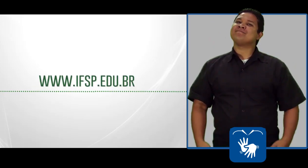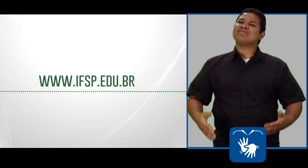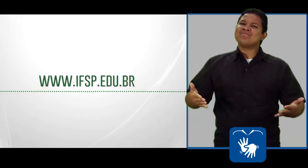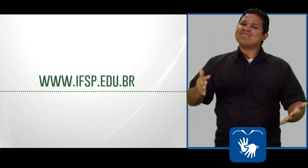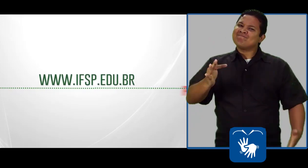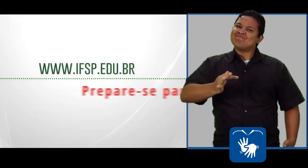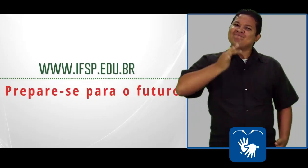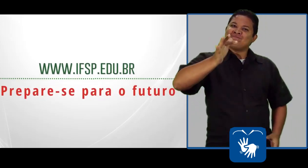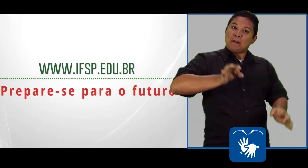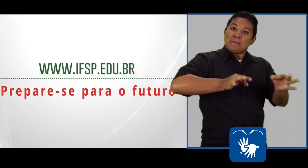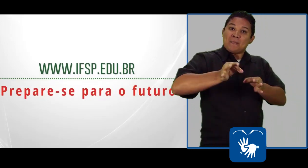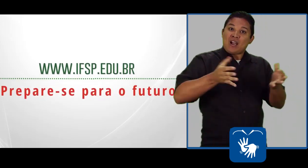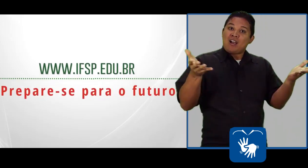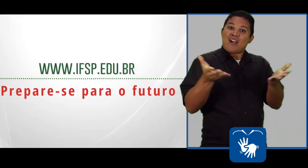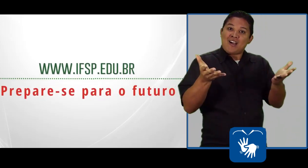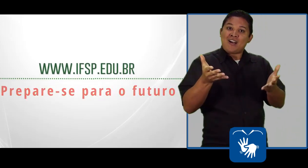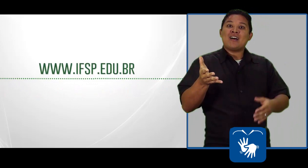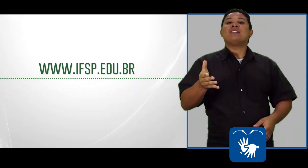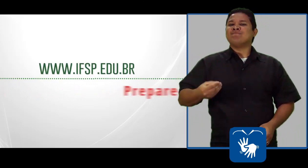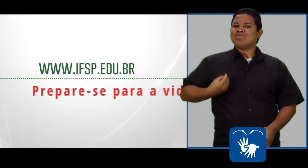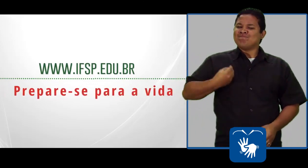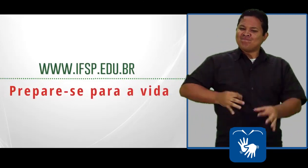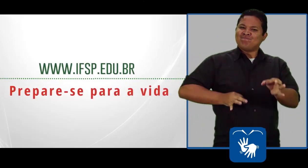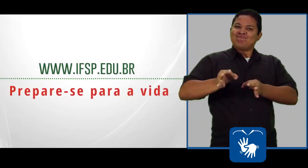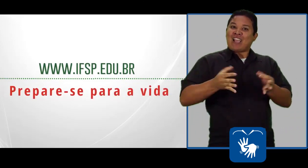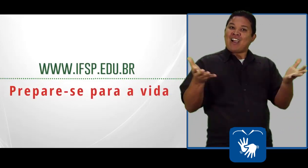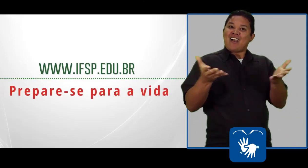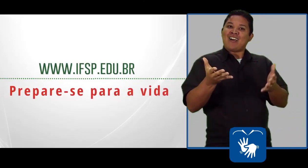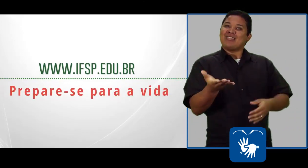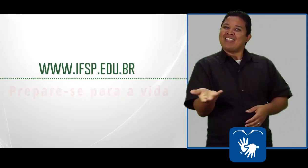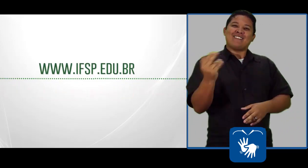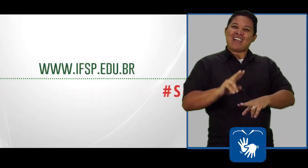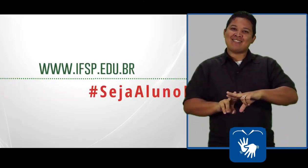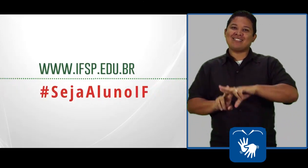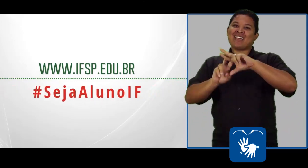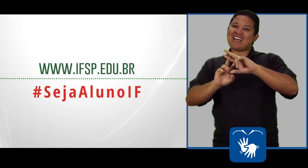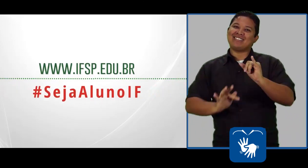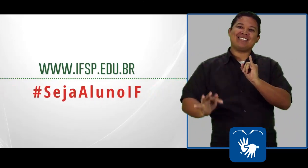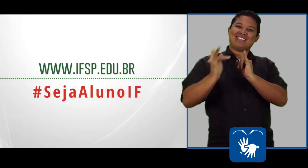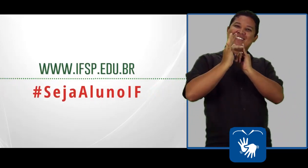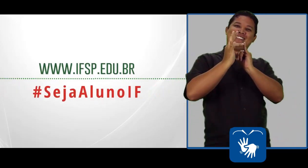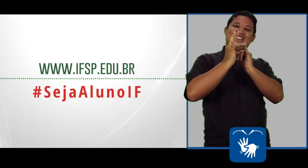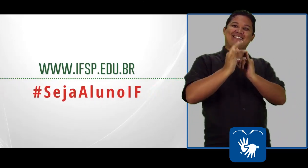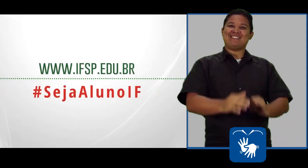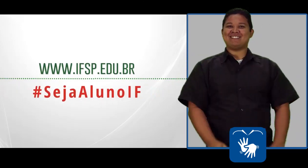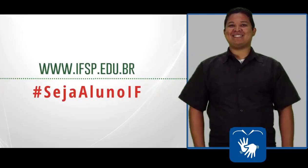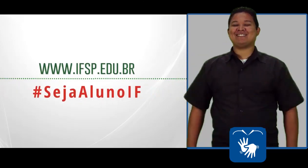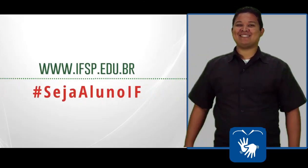www.ifsp.edu.br. Prepare-se para o futuro. Prepare-se para a vida. Seja aluno IF.